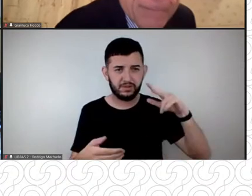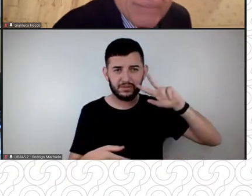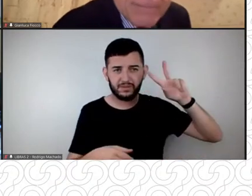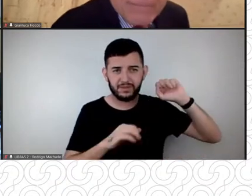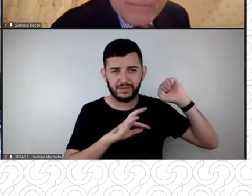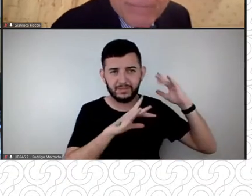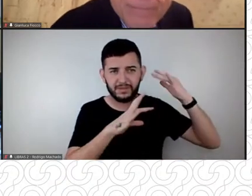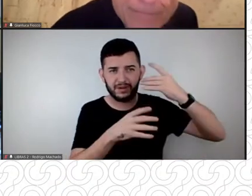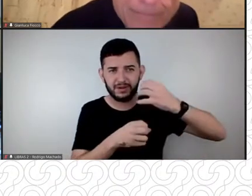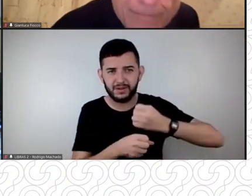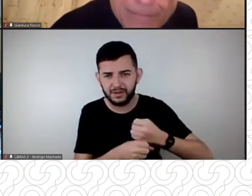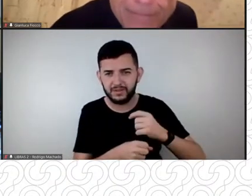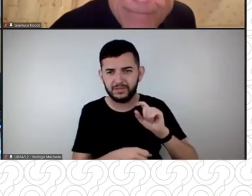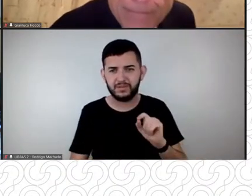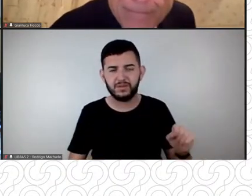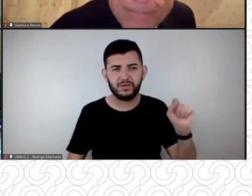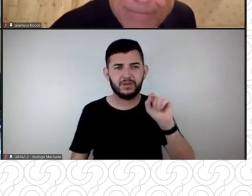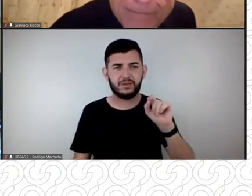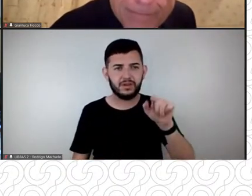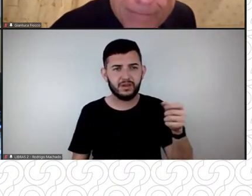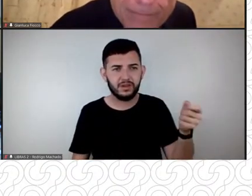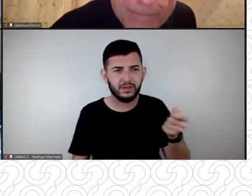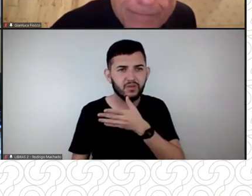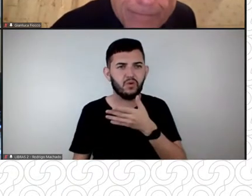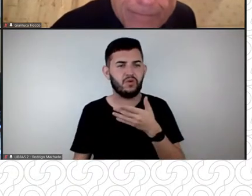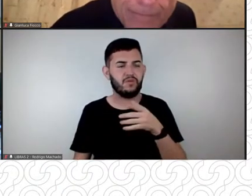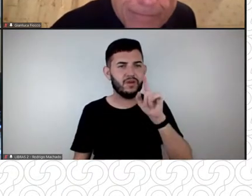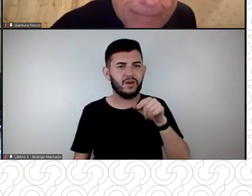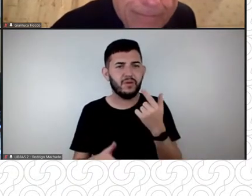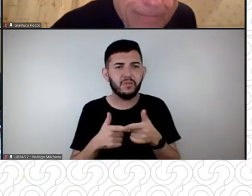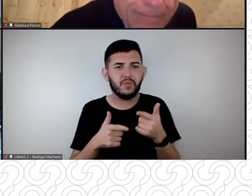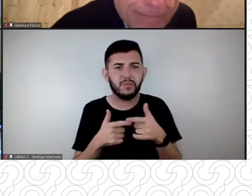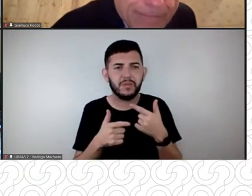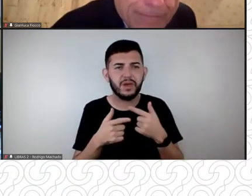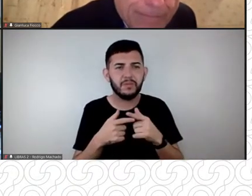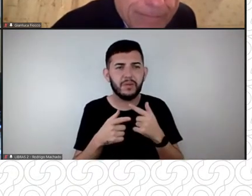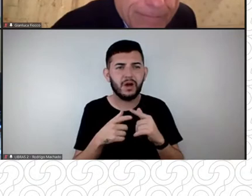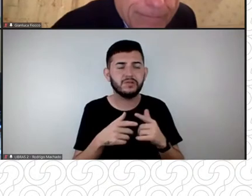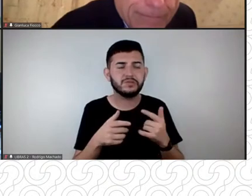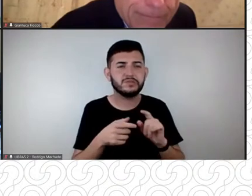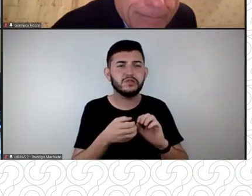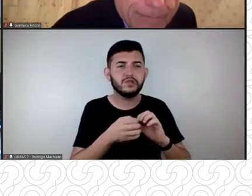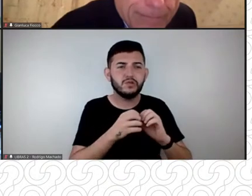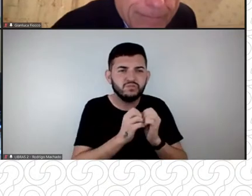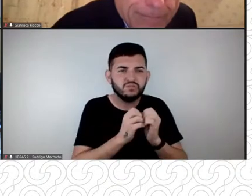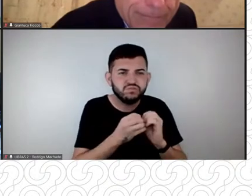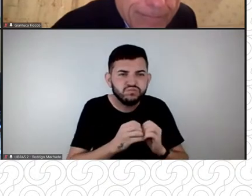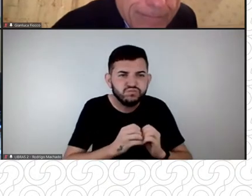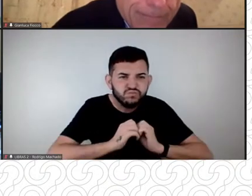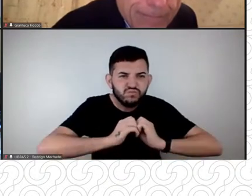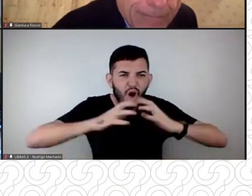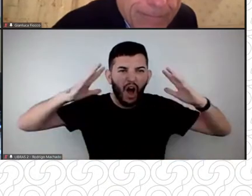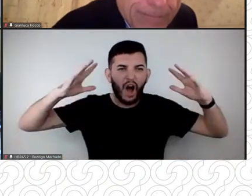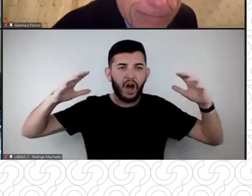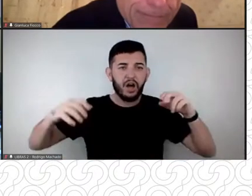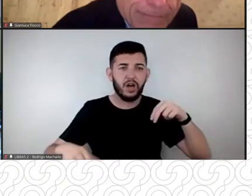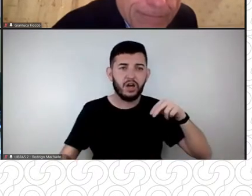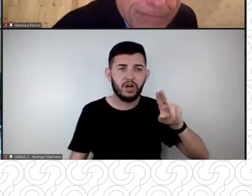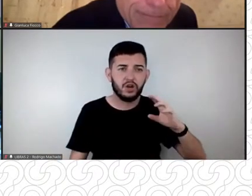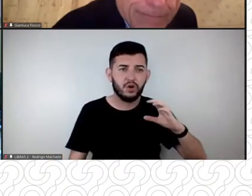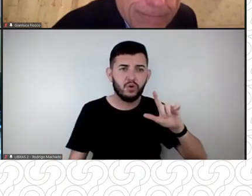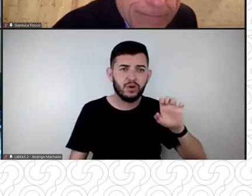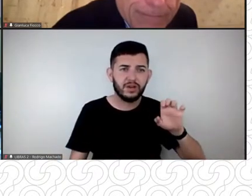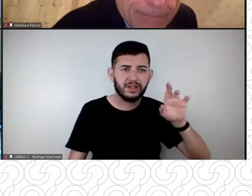novo, novíssimo, que é o problema nuclear. É preciso colocar todas as forças da paz